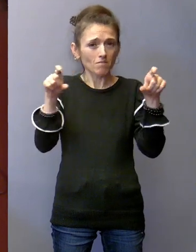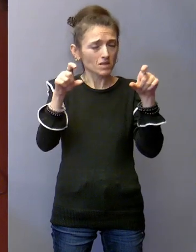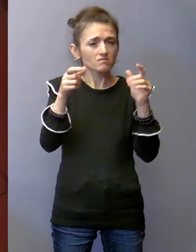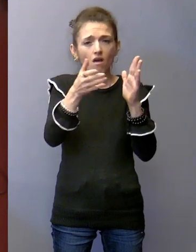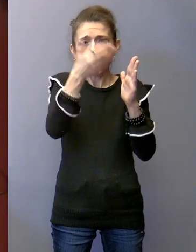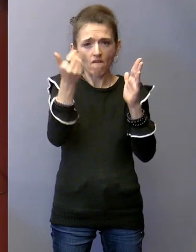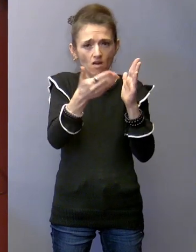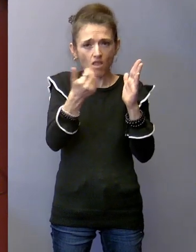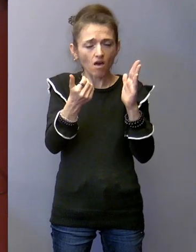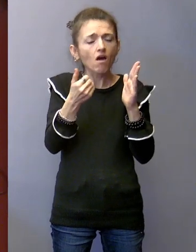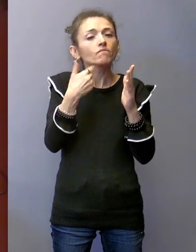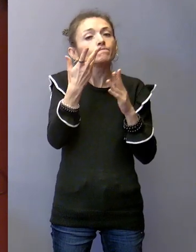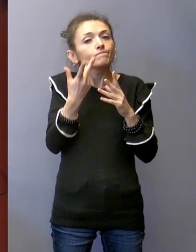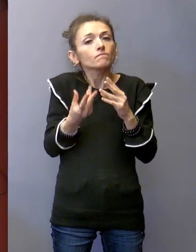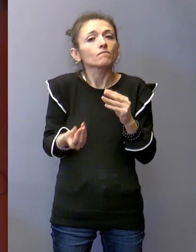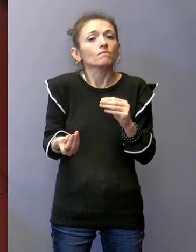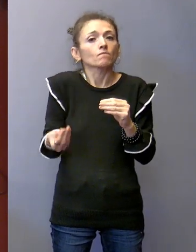invece aggiungerei